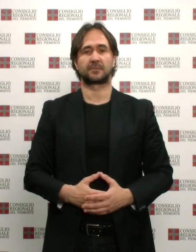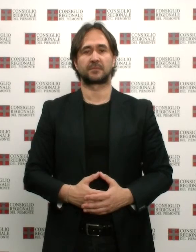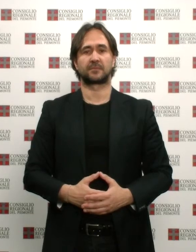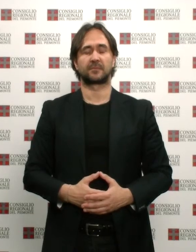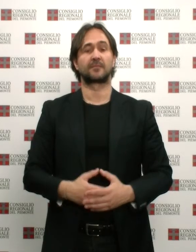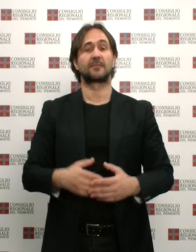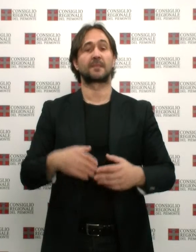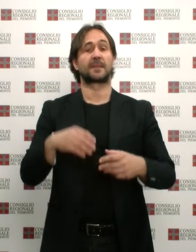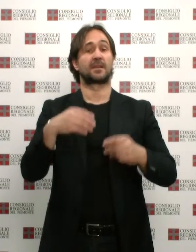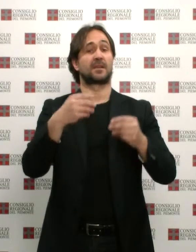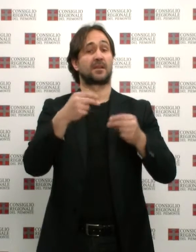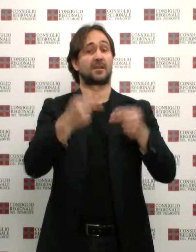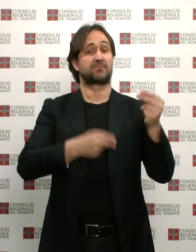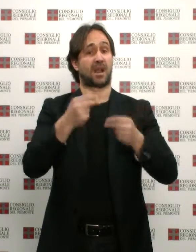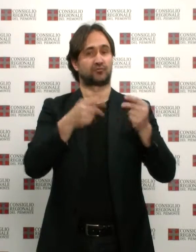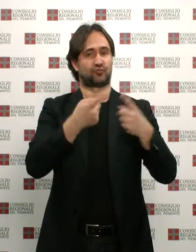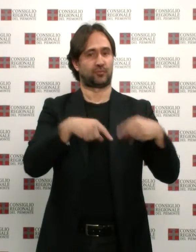Bilancio in Commissione.